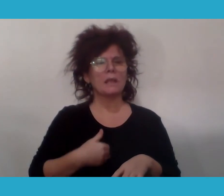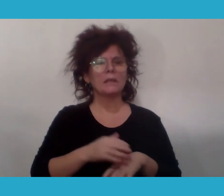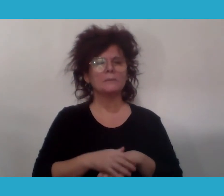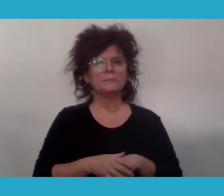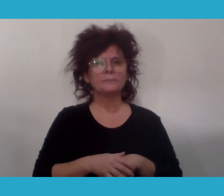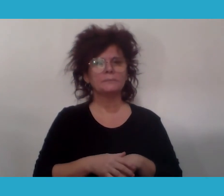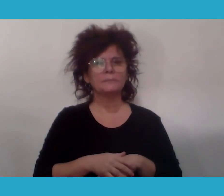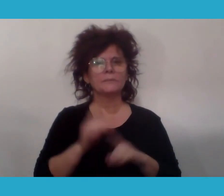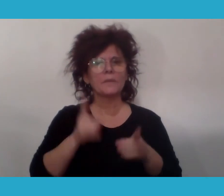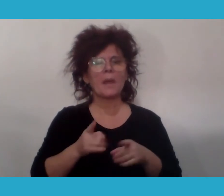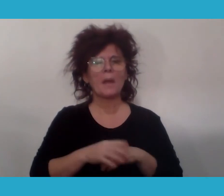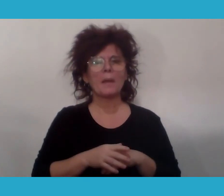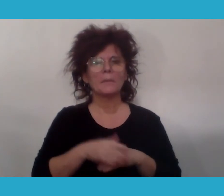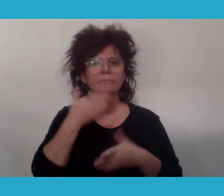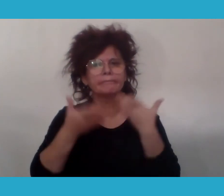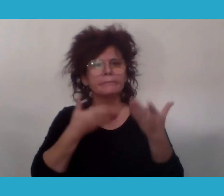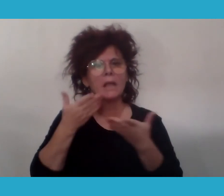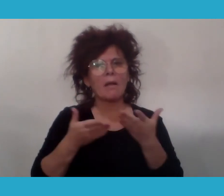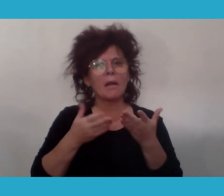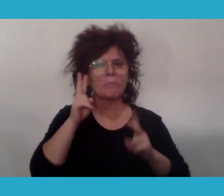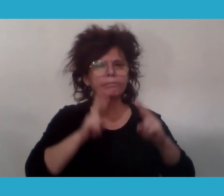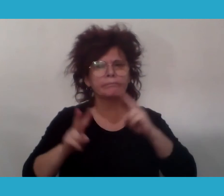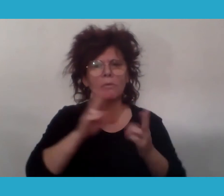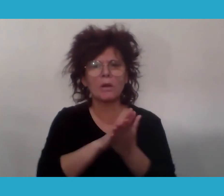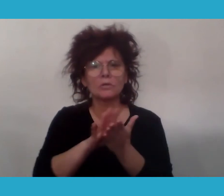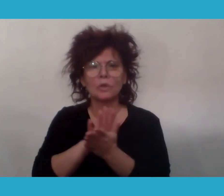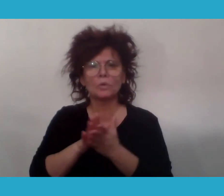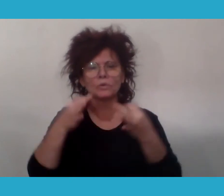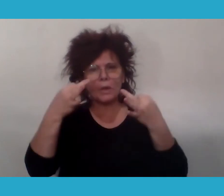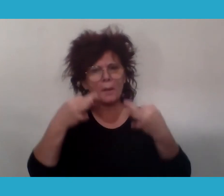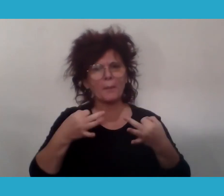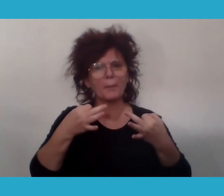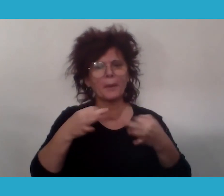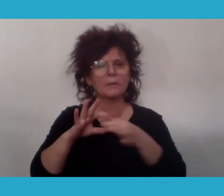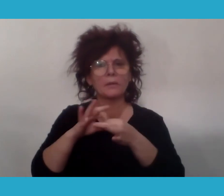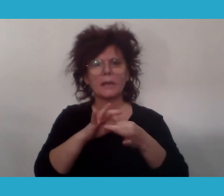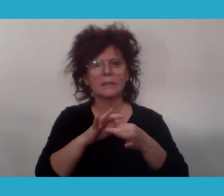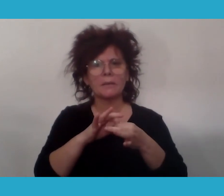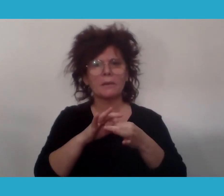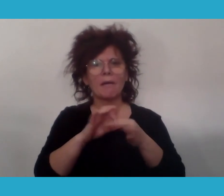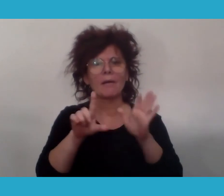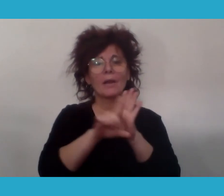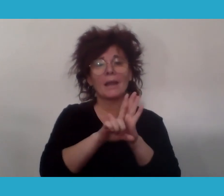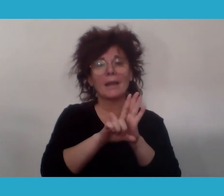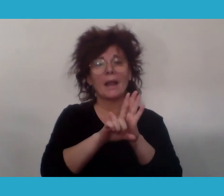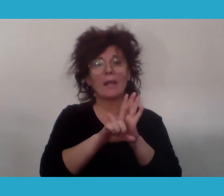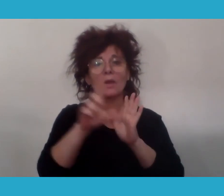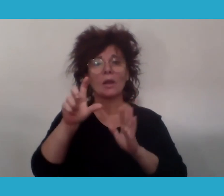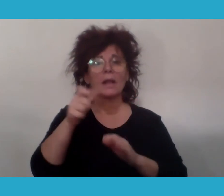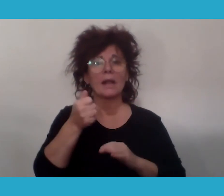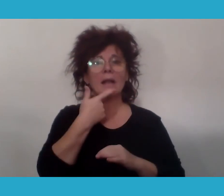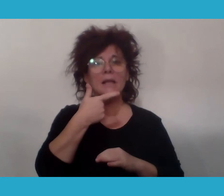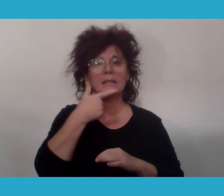legislatura. También se habla de brindar soluciones viales para esta zona del valle y su conectividad, como dijera la legisladora Caserio.